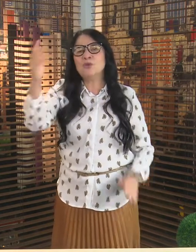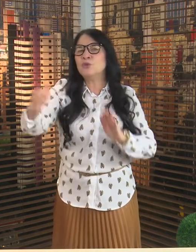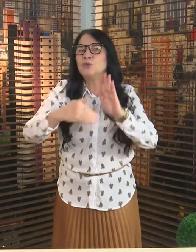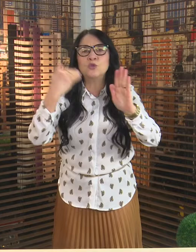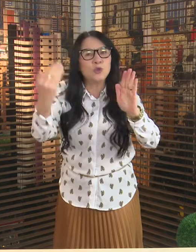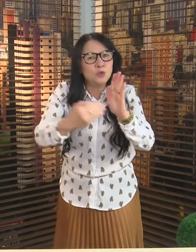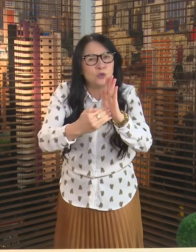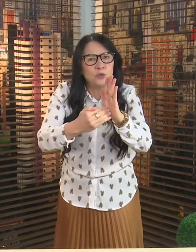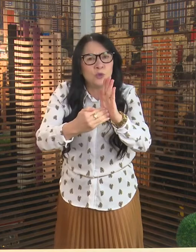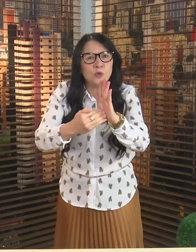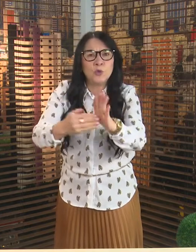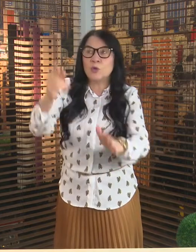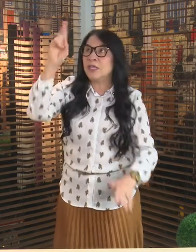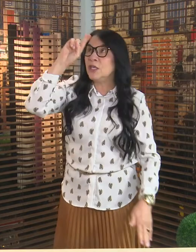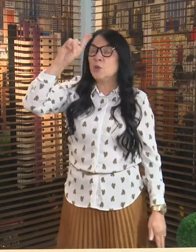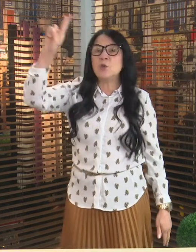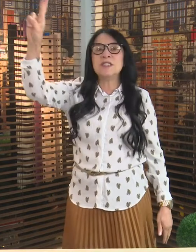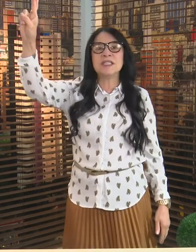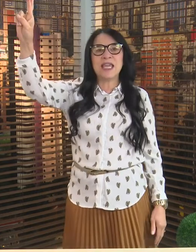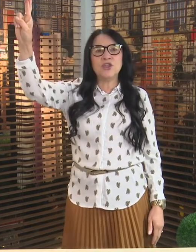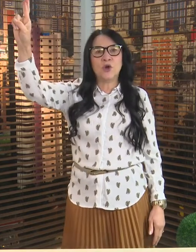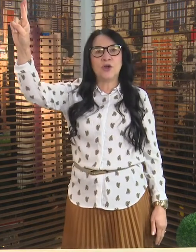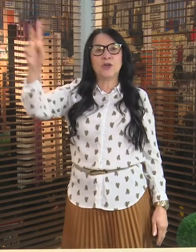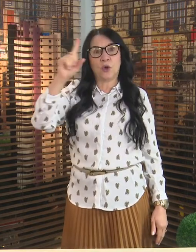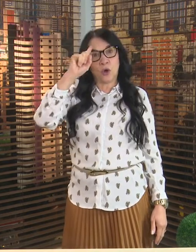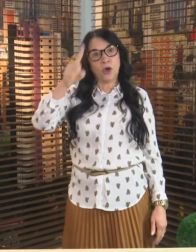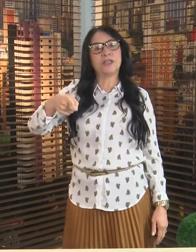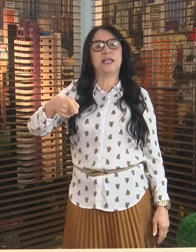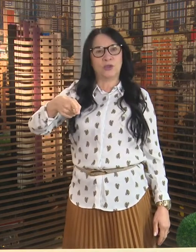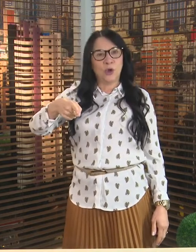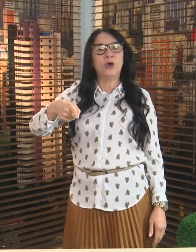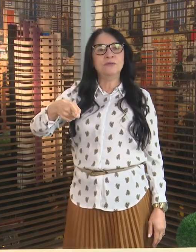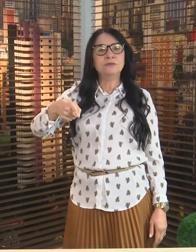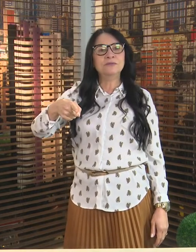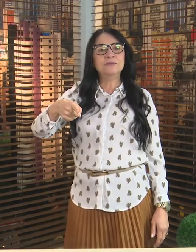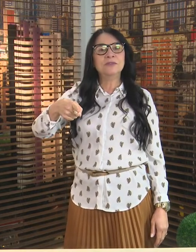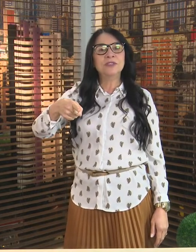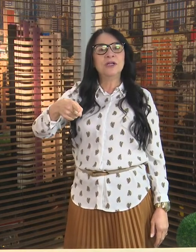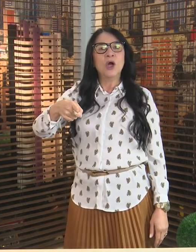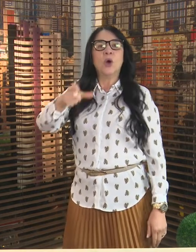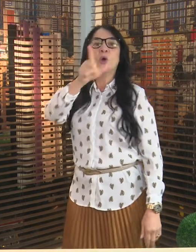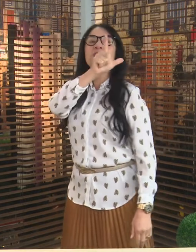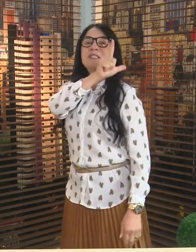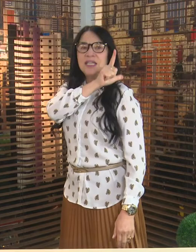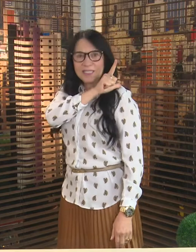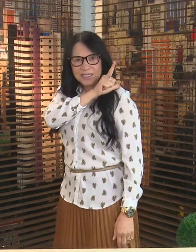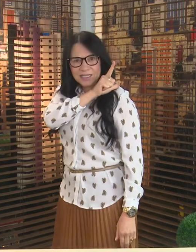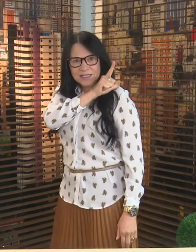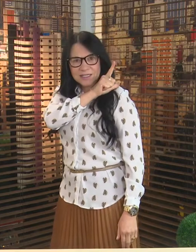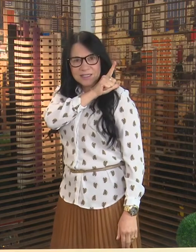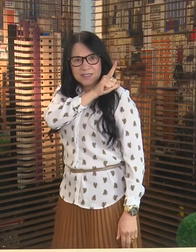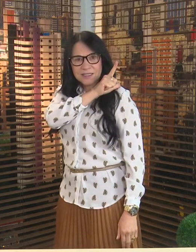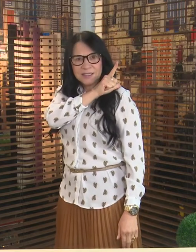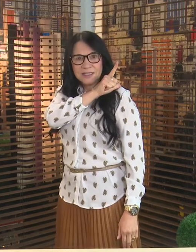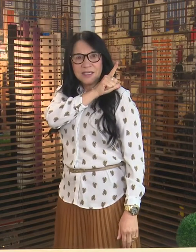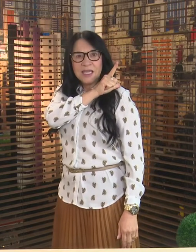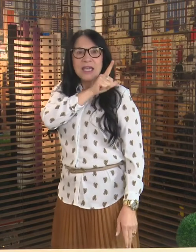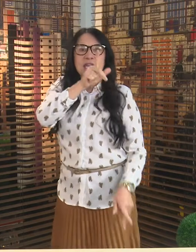falaram tudo o que o Senhor ordenou, os líderes e